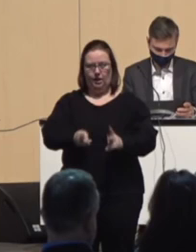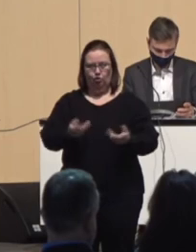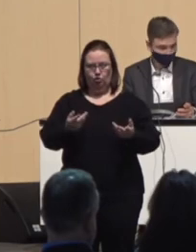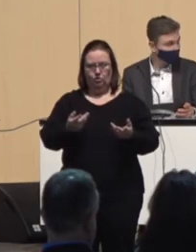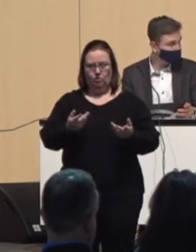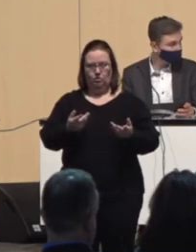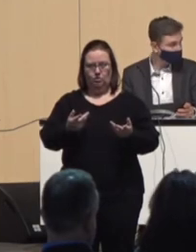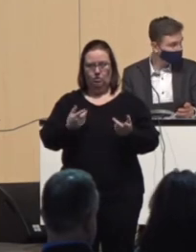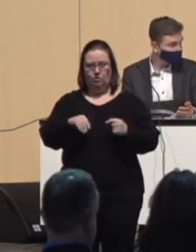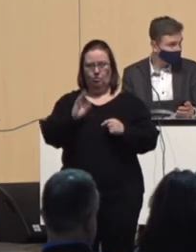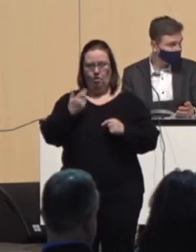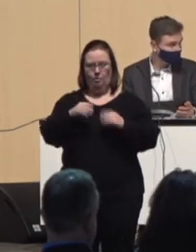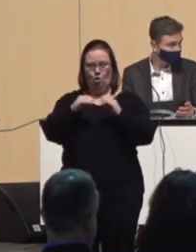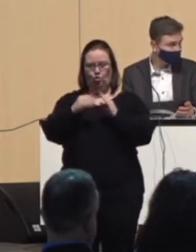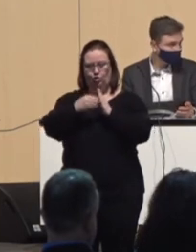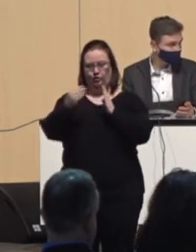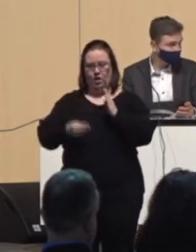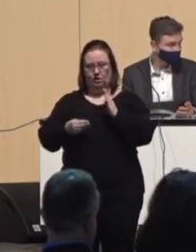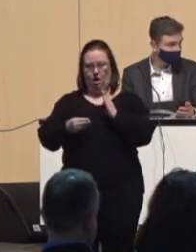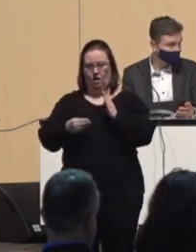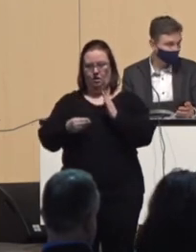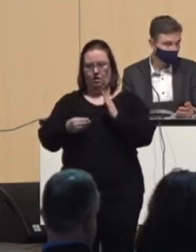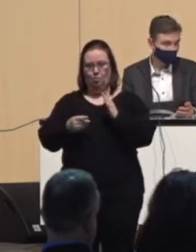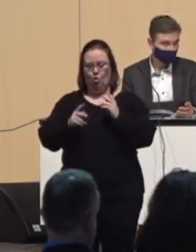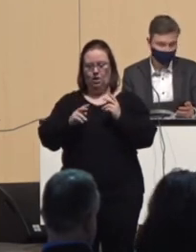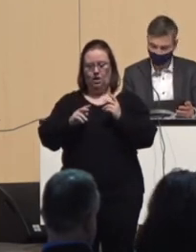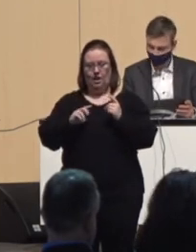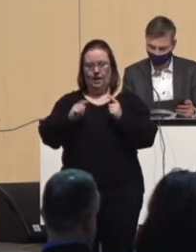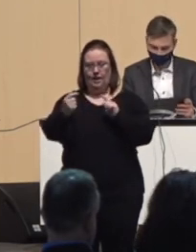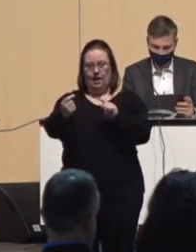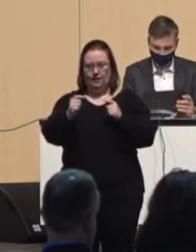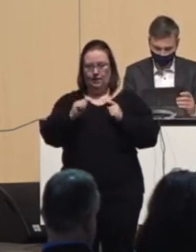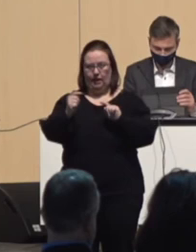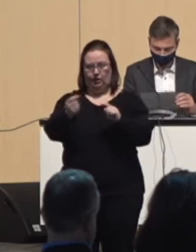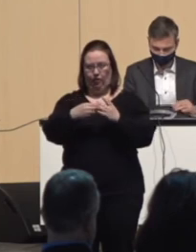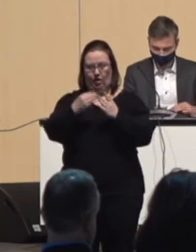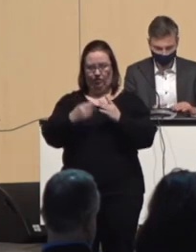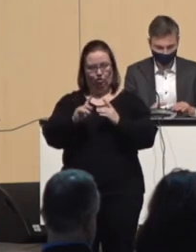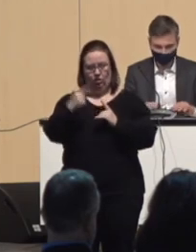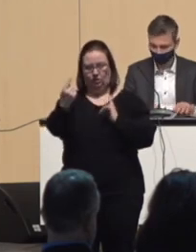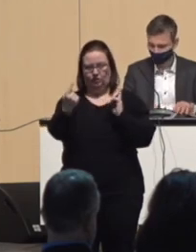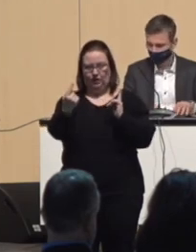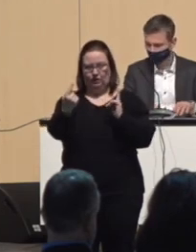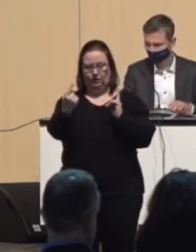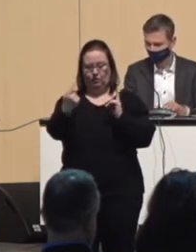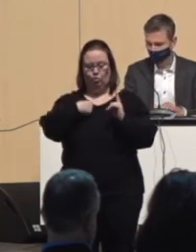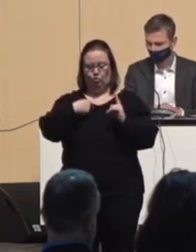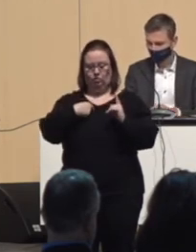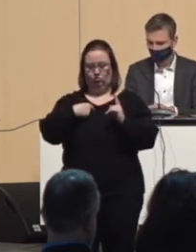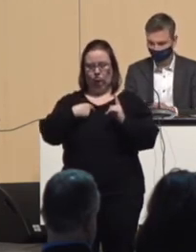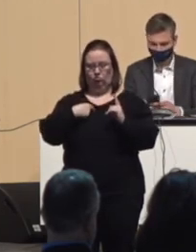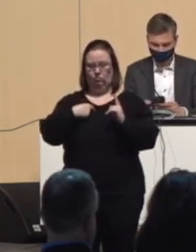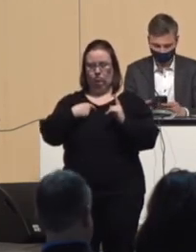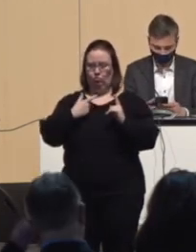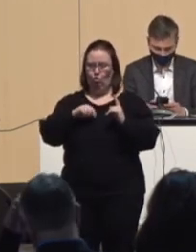Beim Konzessionsvertrag handelt es sich um einen gegenseitigen Vertrag. Die Stadt bekommt als Gegenleistung